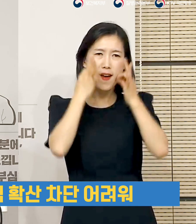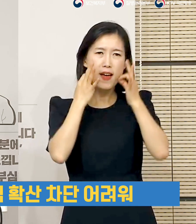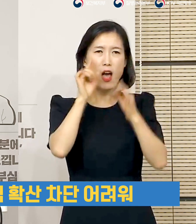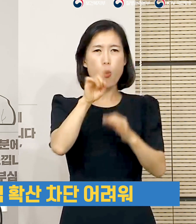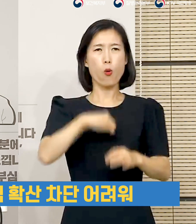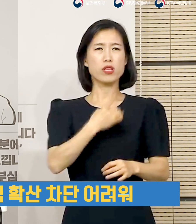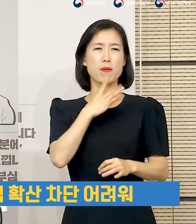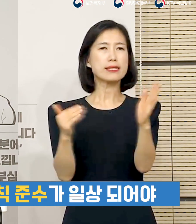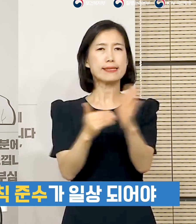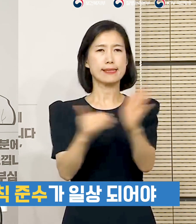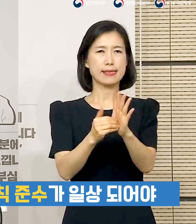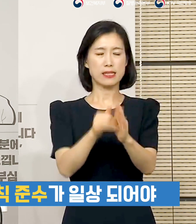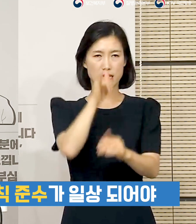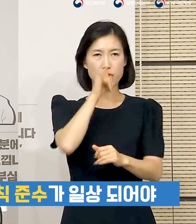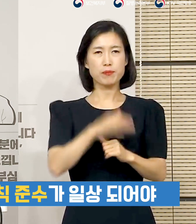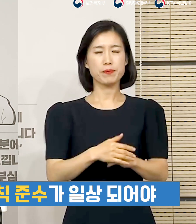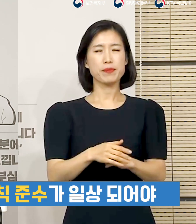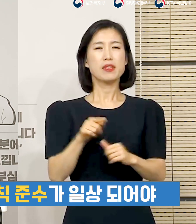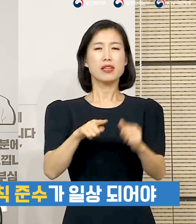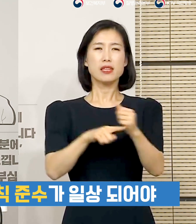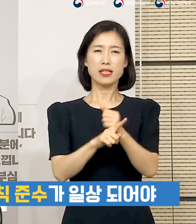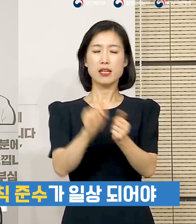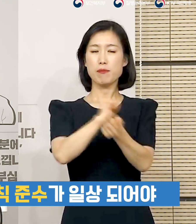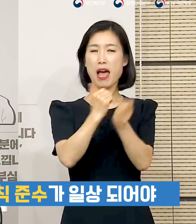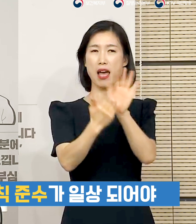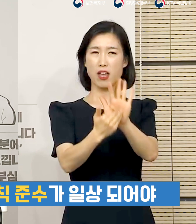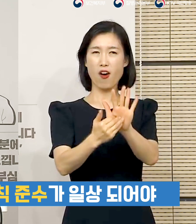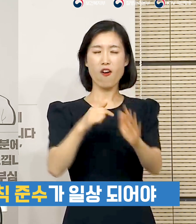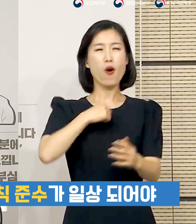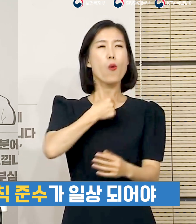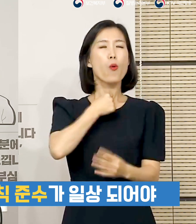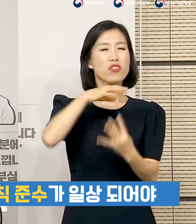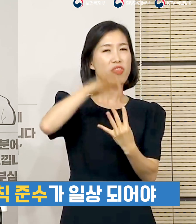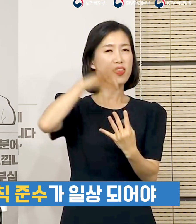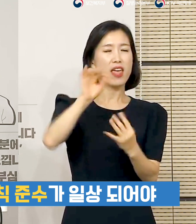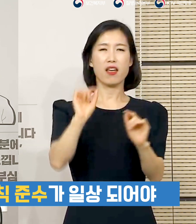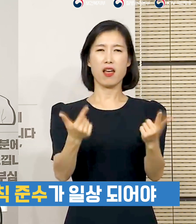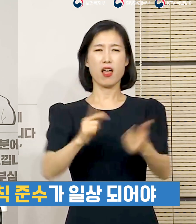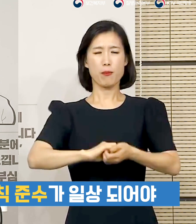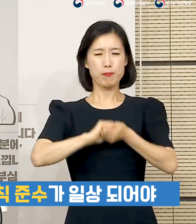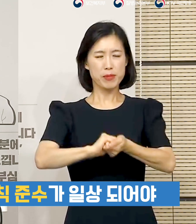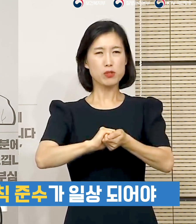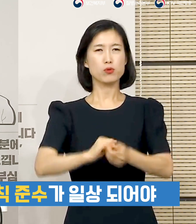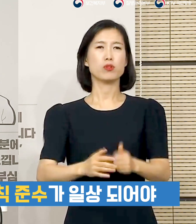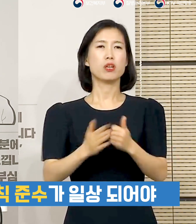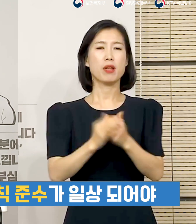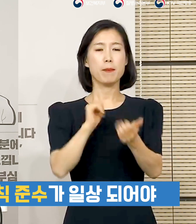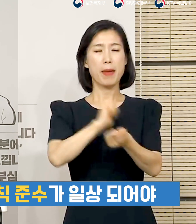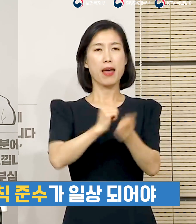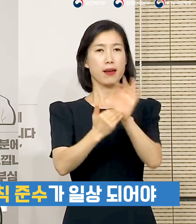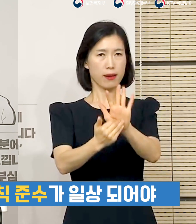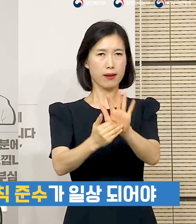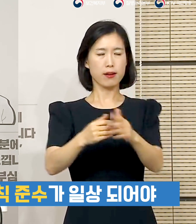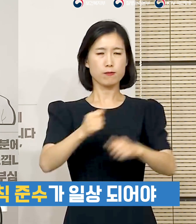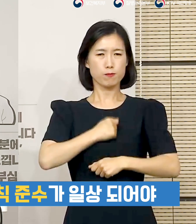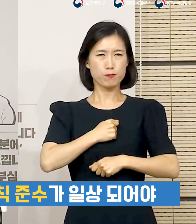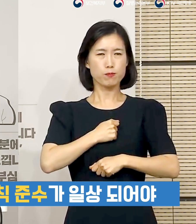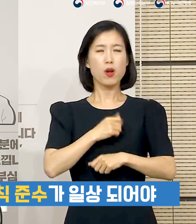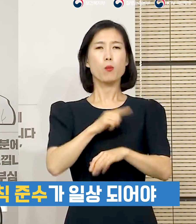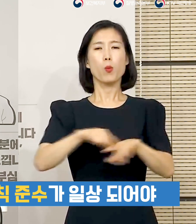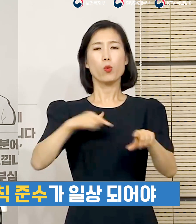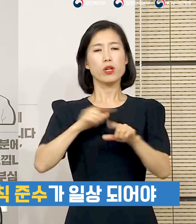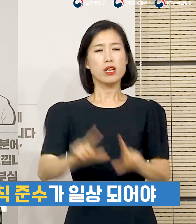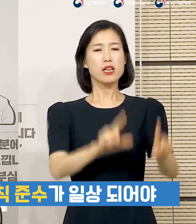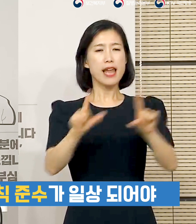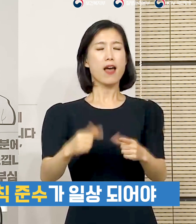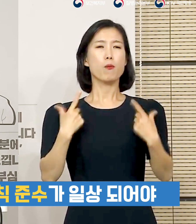것을 알게 되었습니다. 방역은 이제 선택이 아니라 필수이며 생활 방역 수칙의 준수가 우리의 일상적인